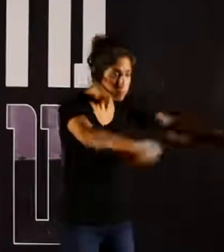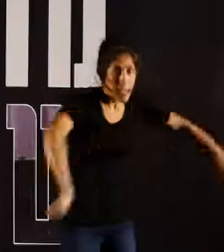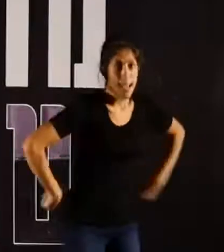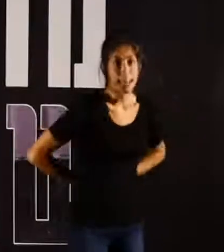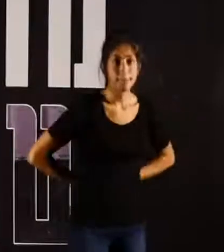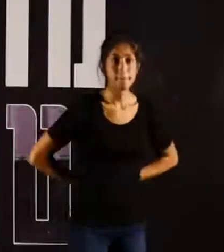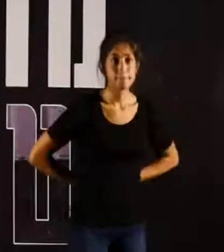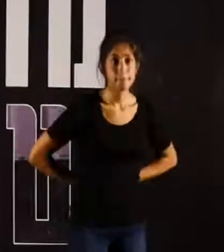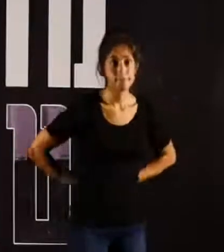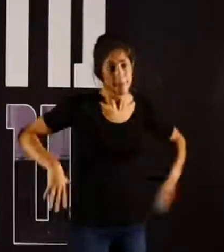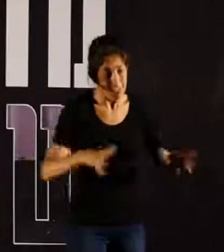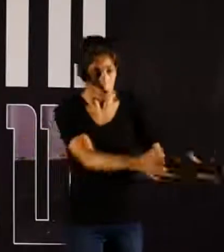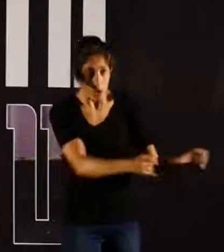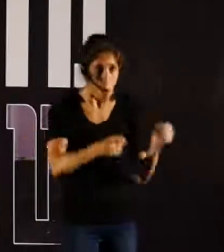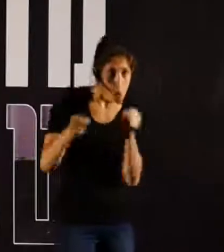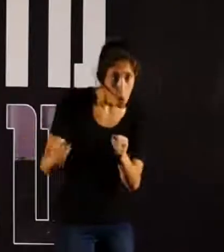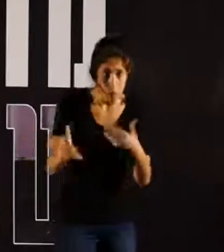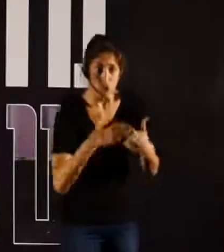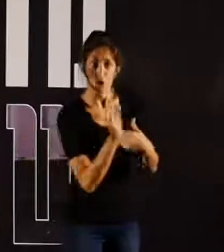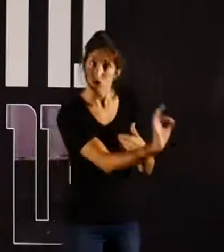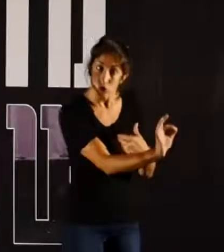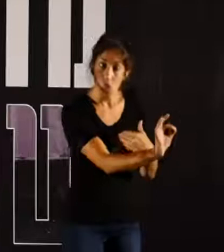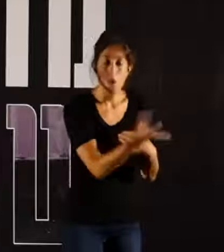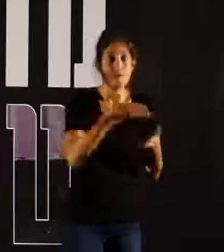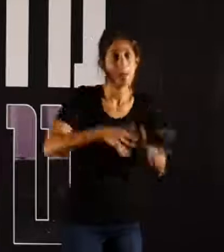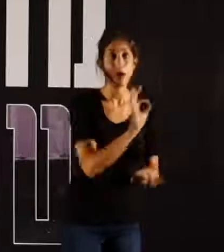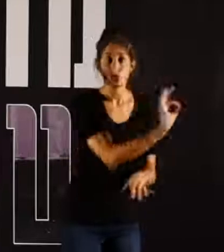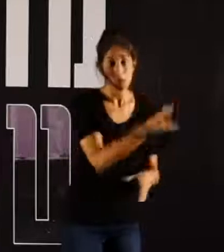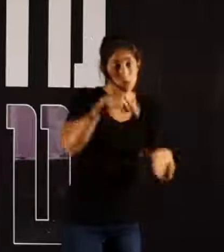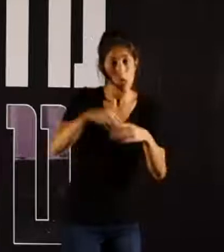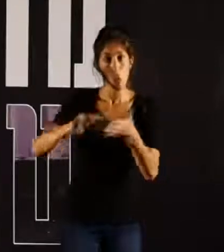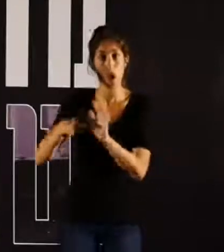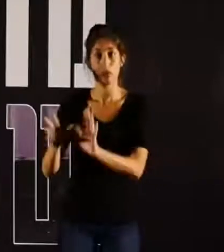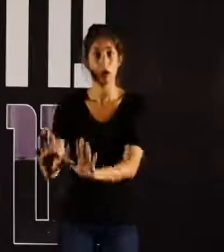הידיים, ושמים אותו, את אשתו ואת הבת שלו בתוך חדר.